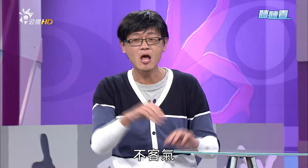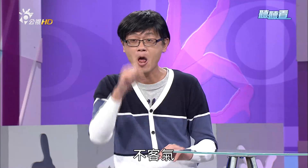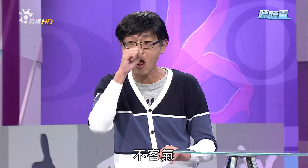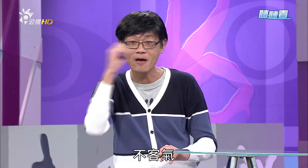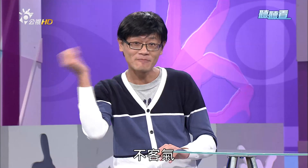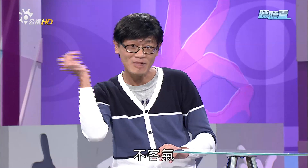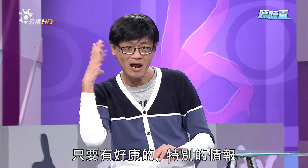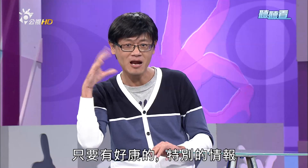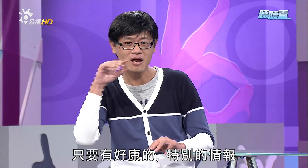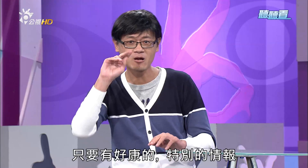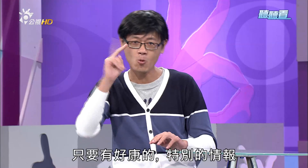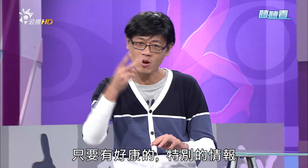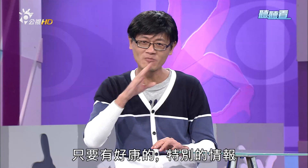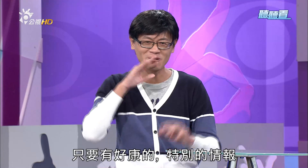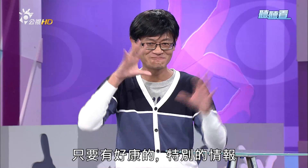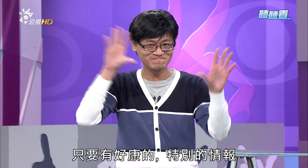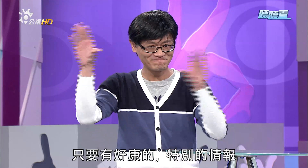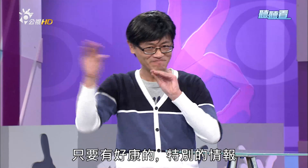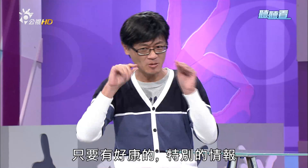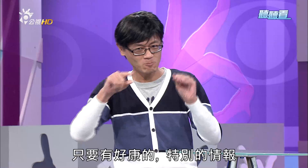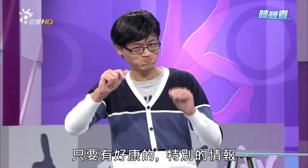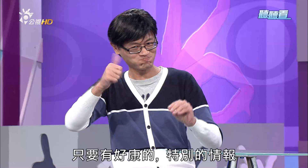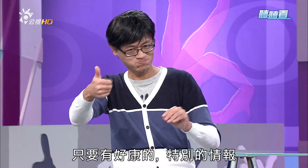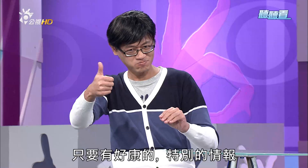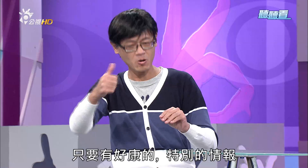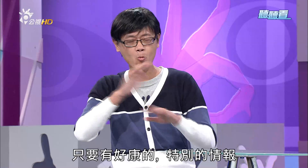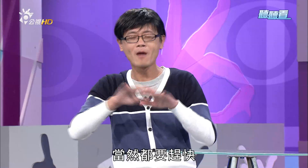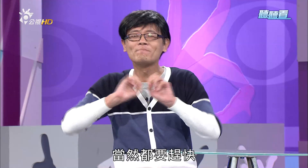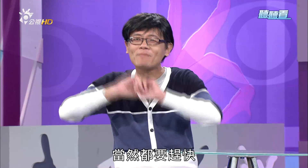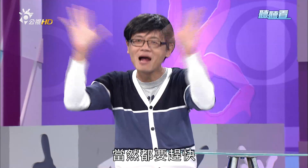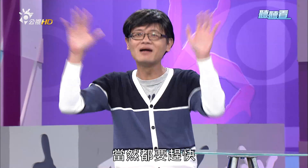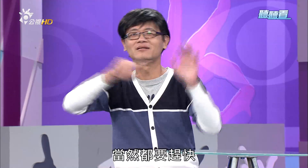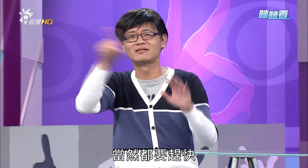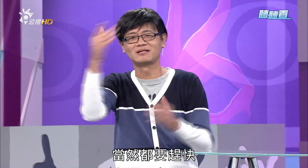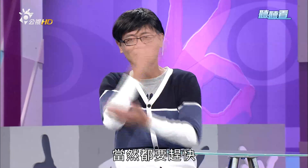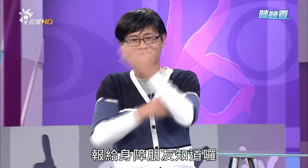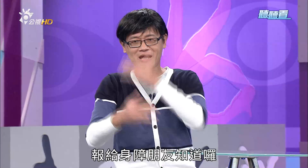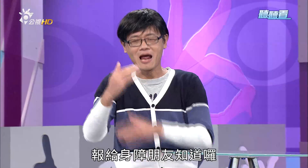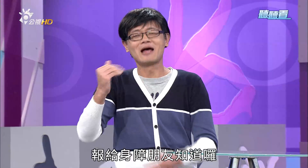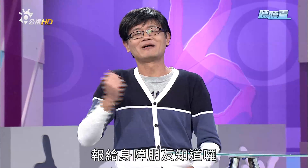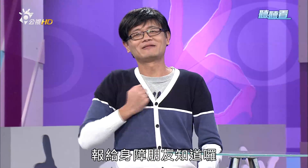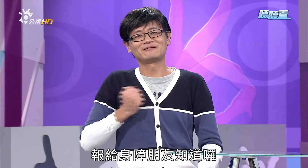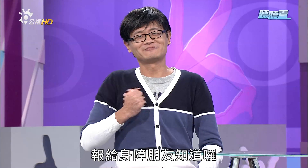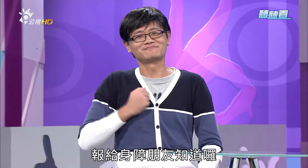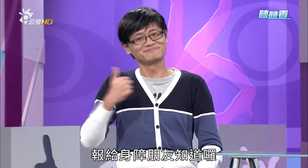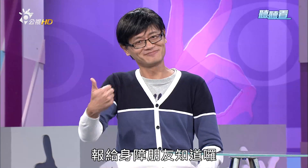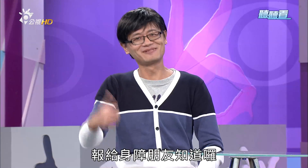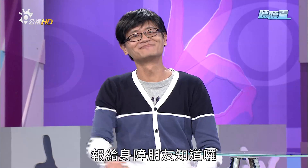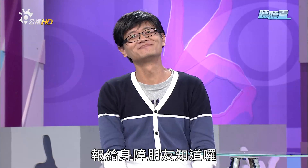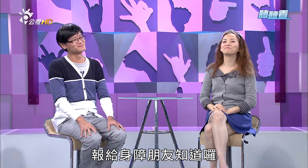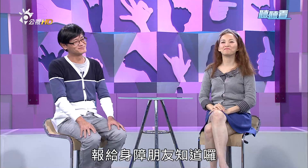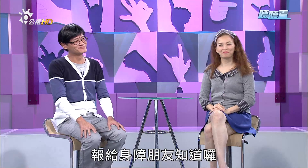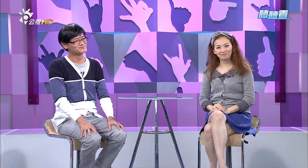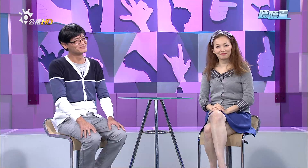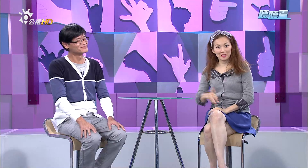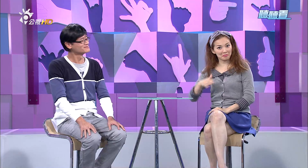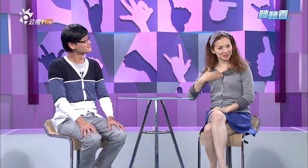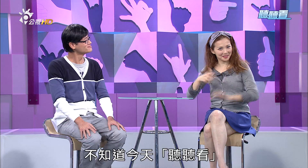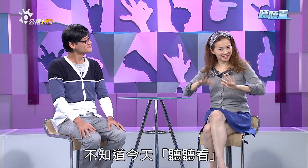气，只要有好康的、特别的情报啊，当然都要赶快报给身障朋友知道喽。 不知